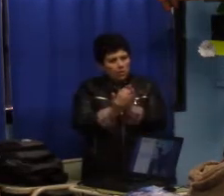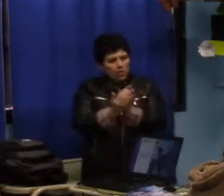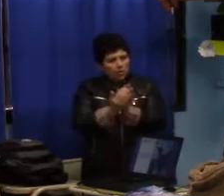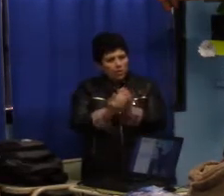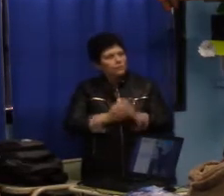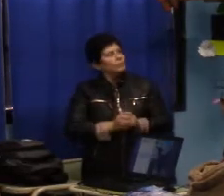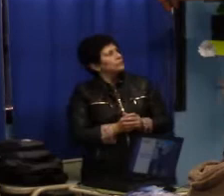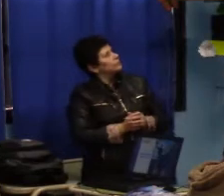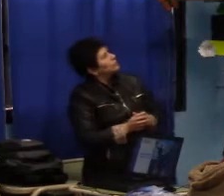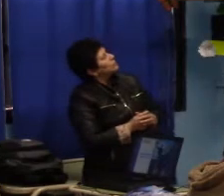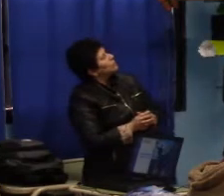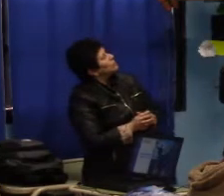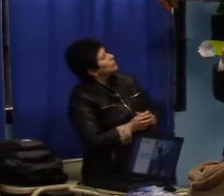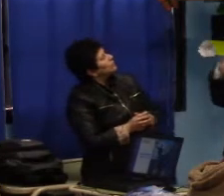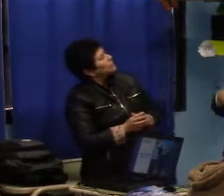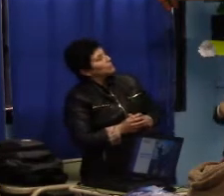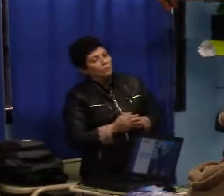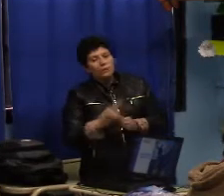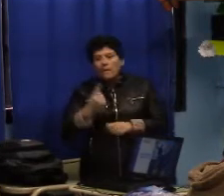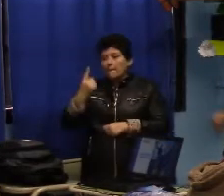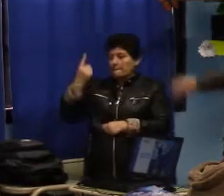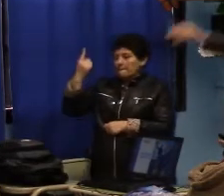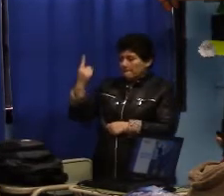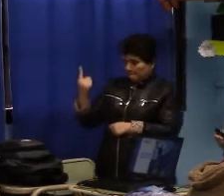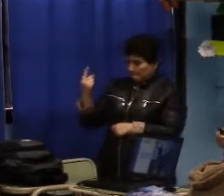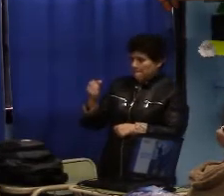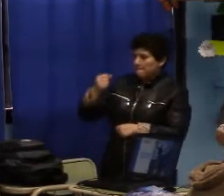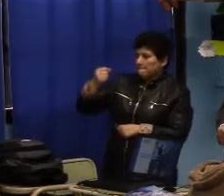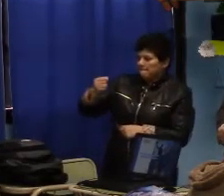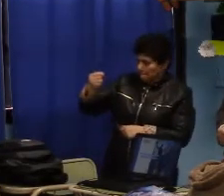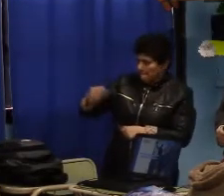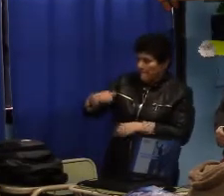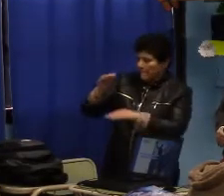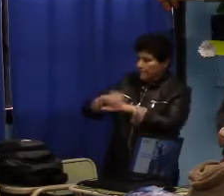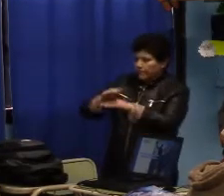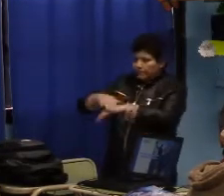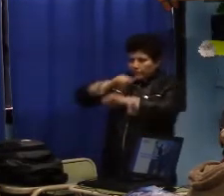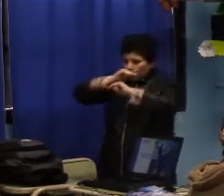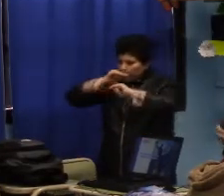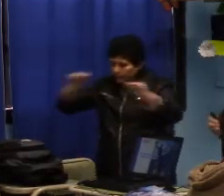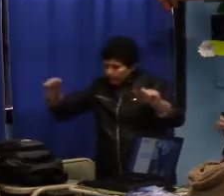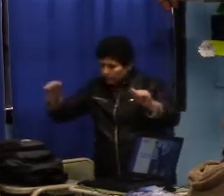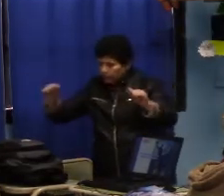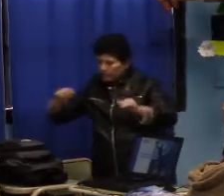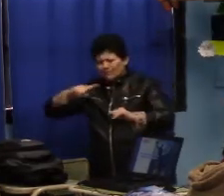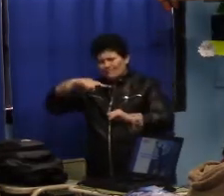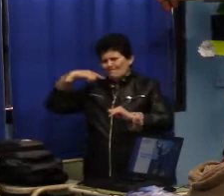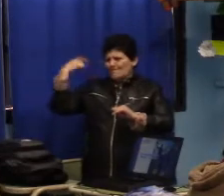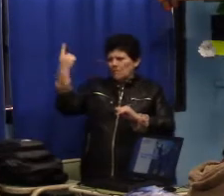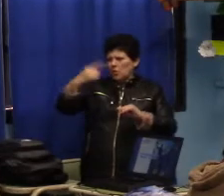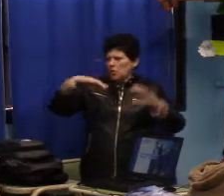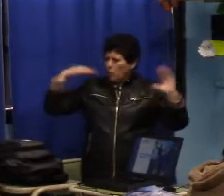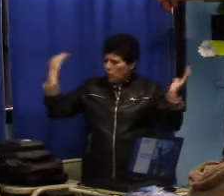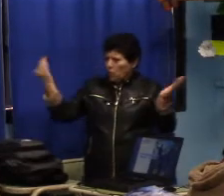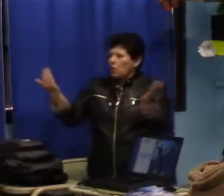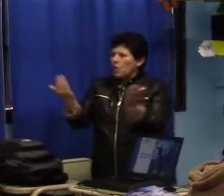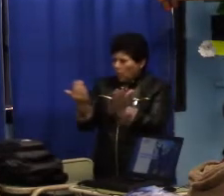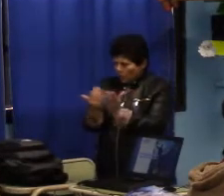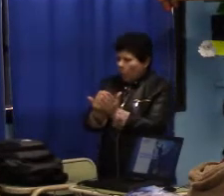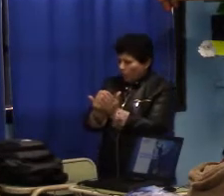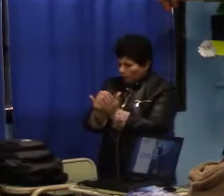Andrews. Primer misionero a todo el mundo. Todo el mundo. En otras